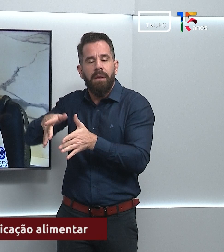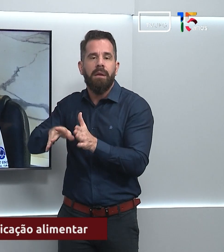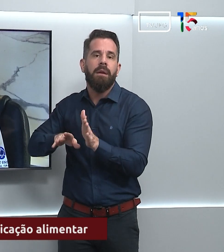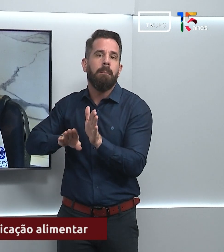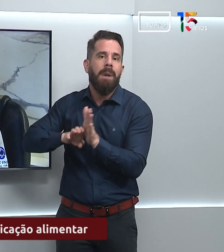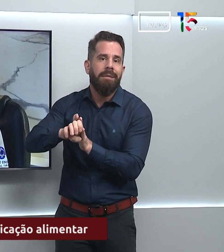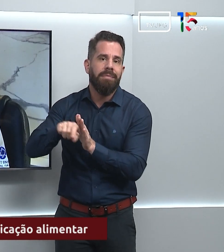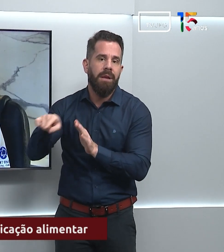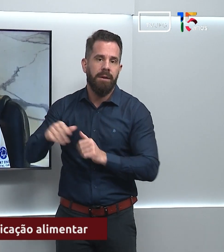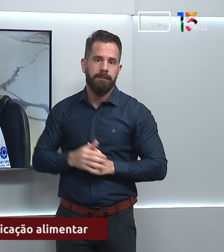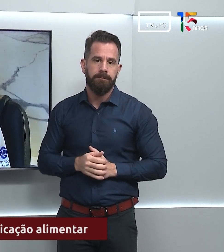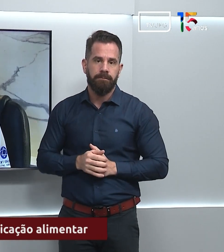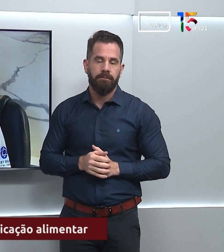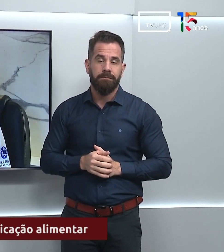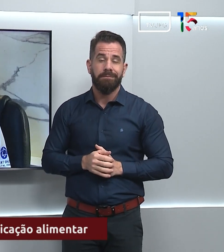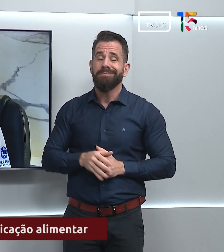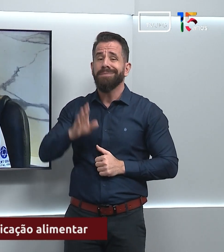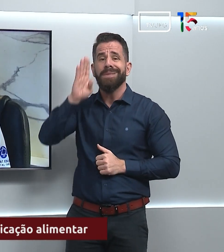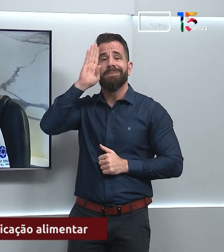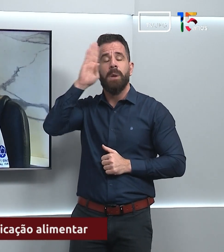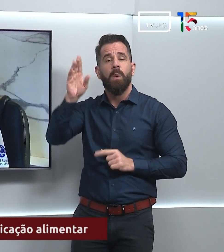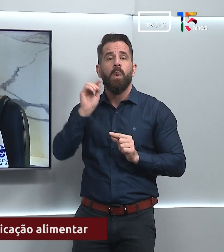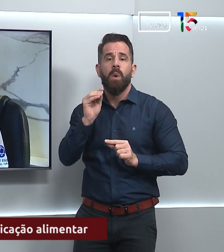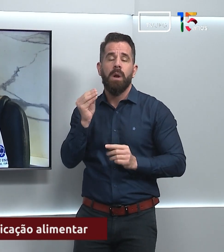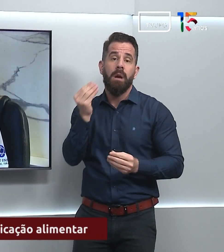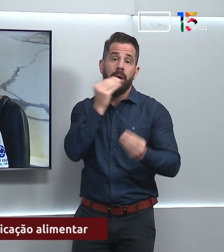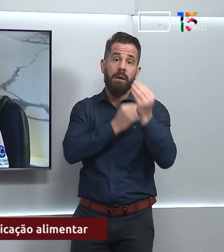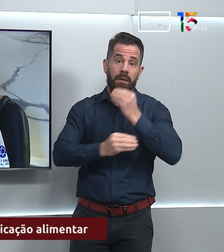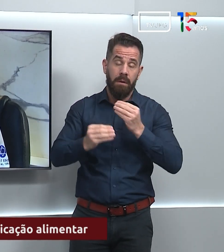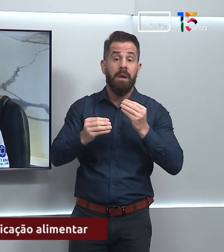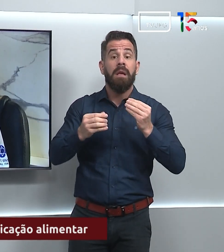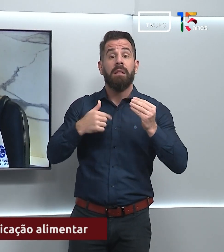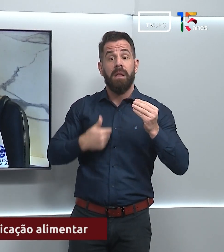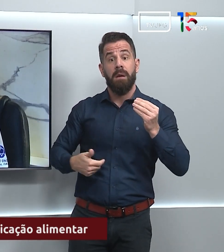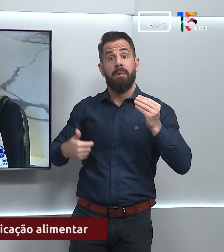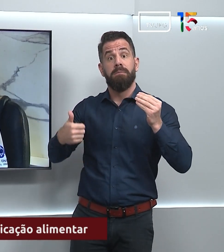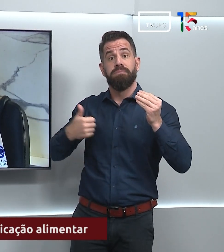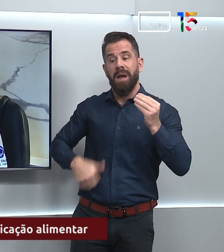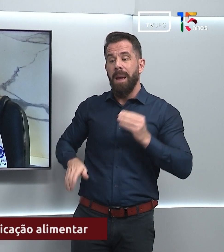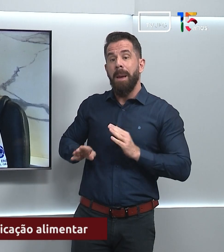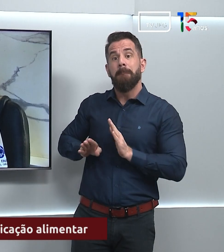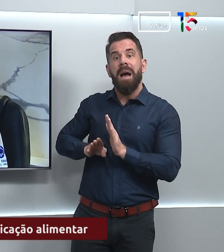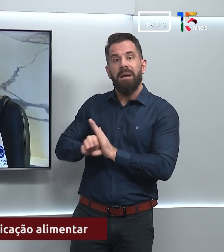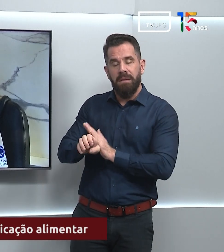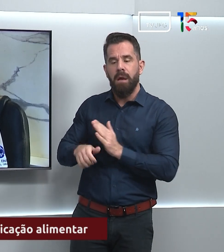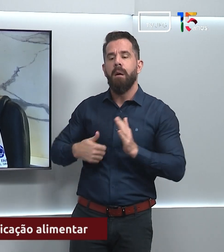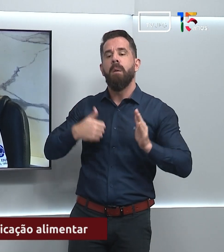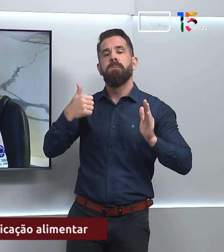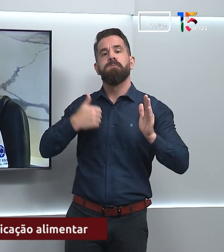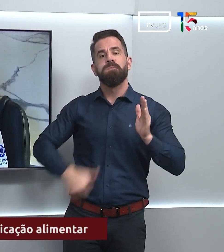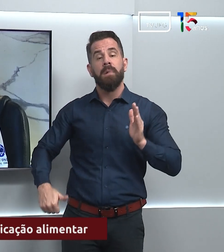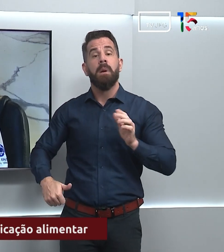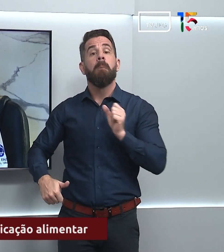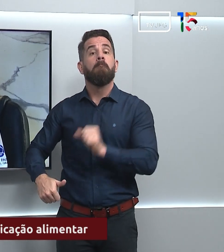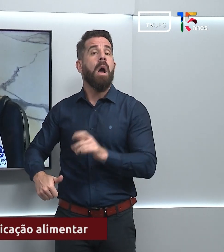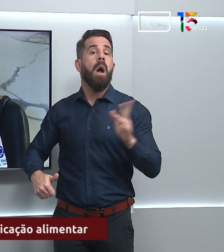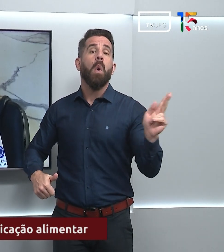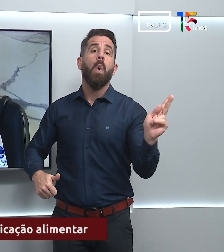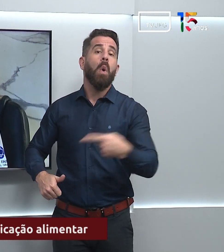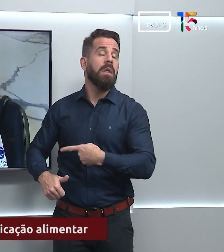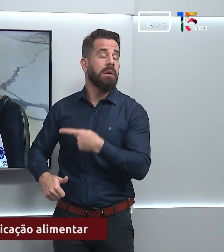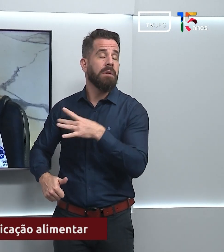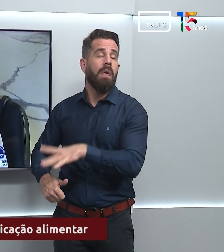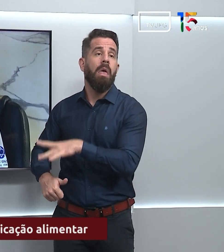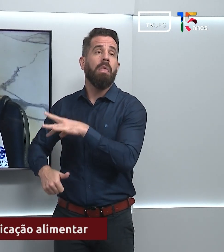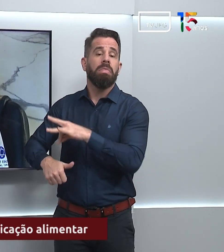dá através da via fecal-oral, ou seja, essa bactéria é eliminada nas fezes pode vir a contaminar a mão de uma pessoa que pode transmitir